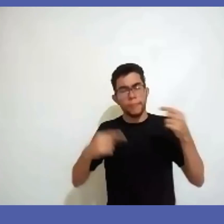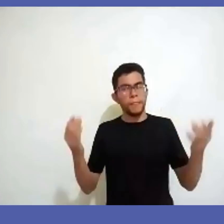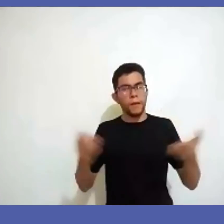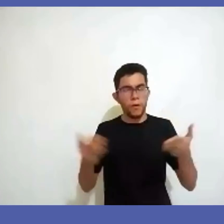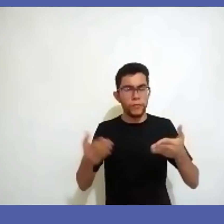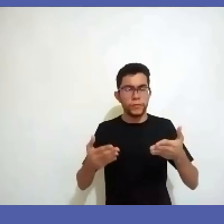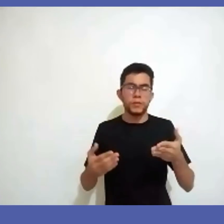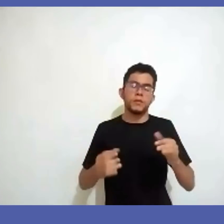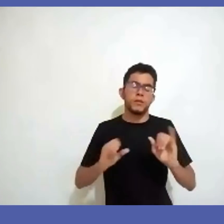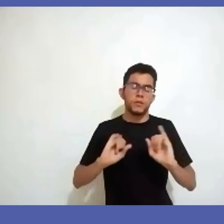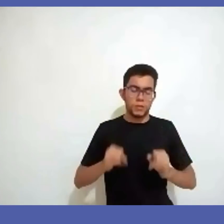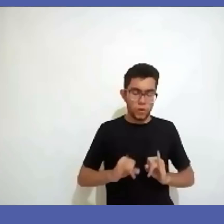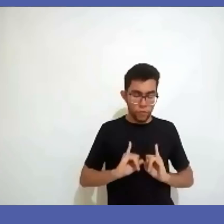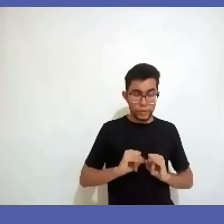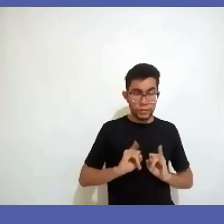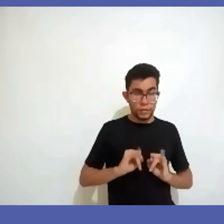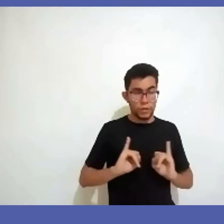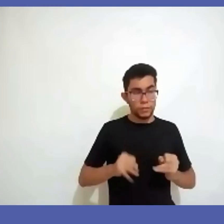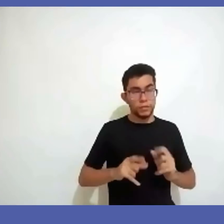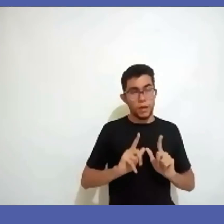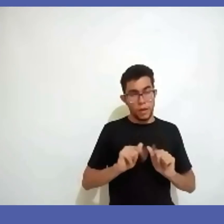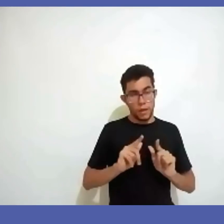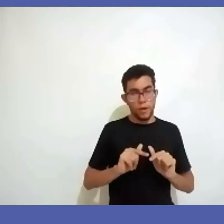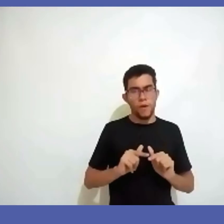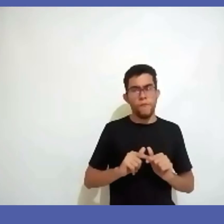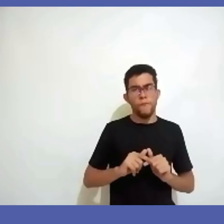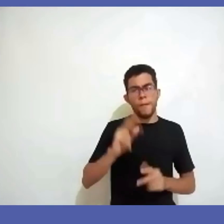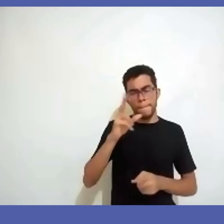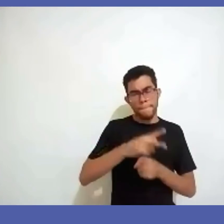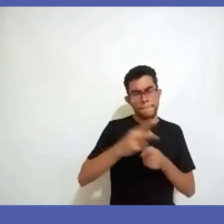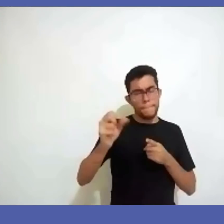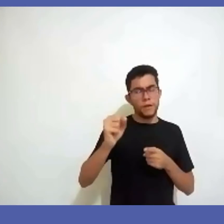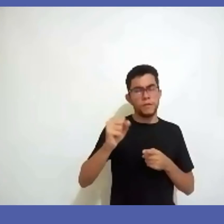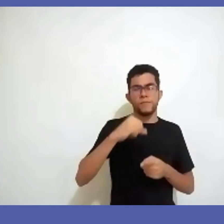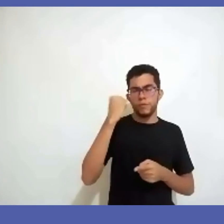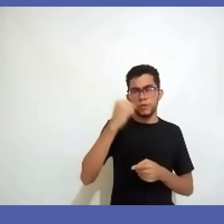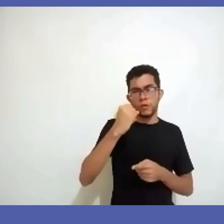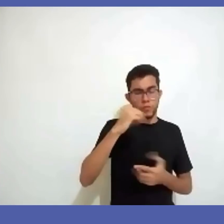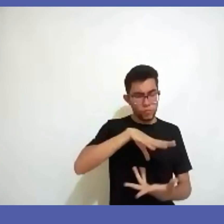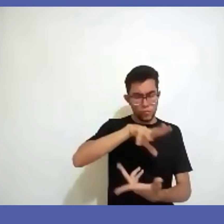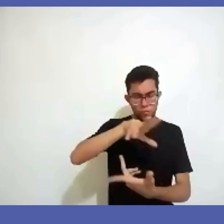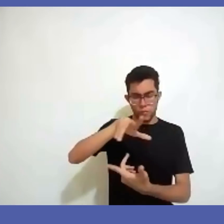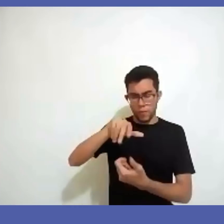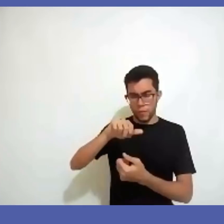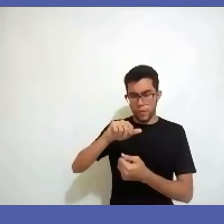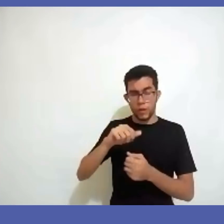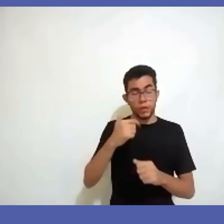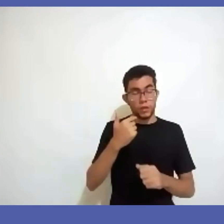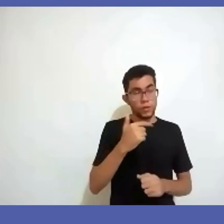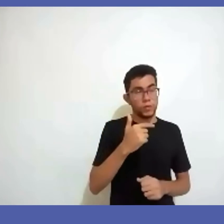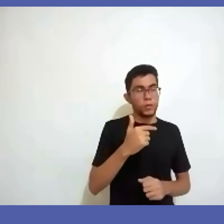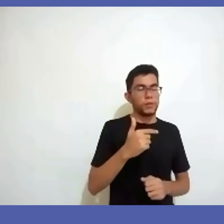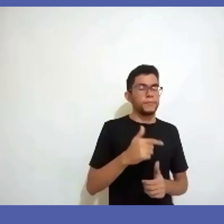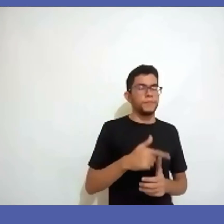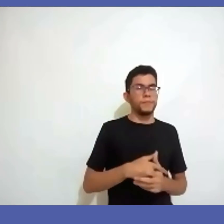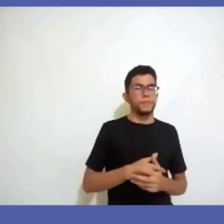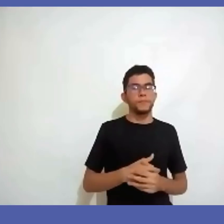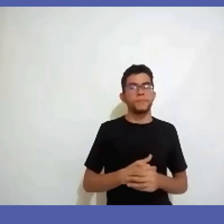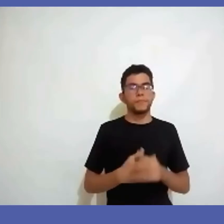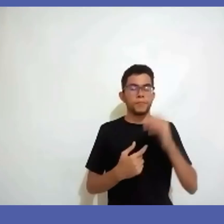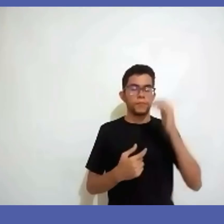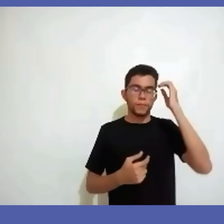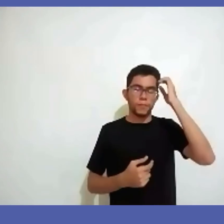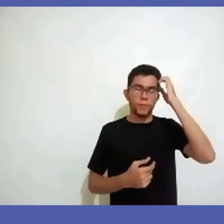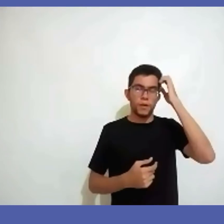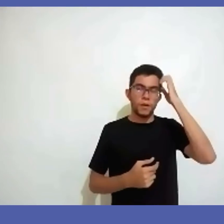mais poderosos do mundo, tanto economicamente quanto militarmente, tá? Então, por que eu digo isso, irmãos?